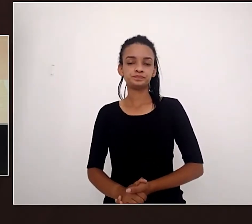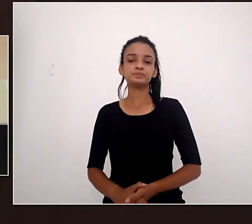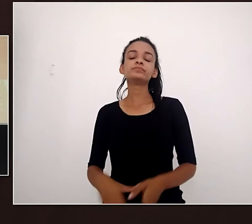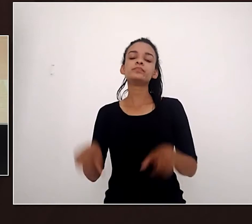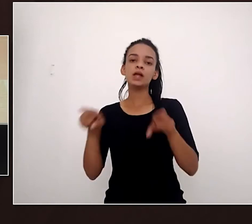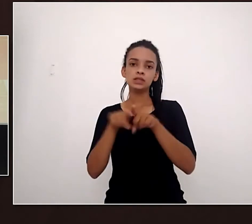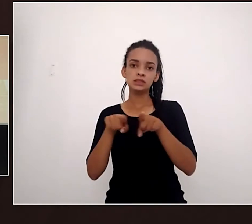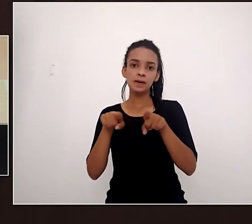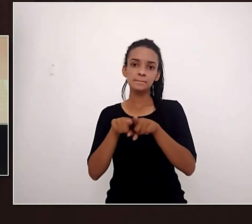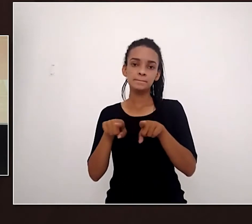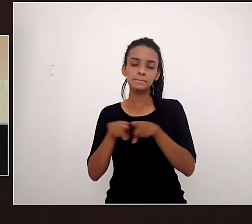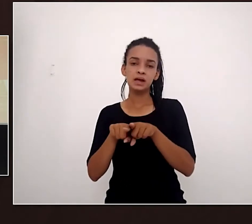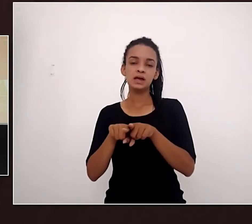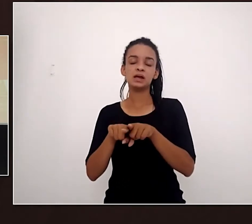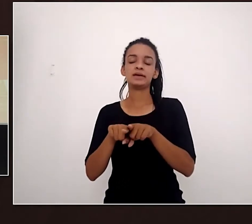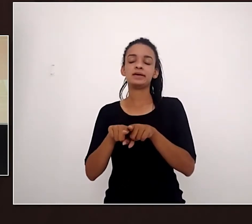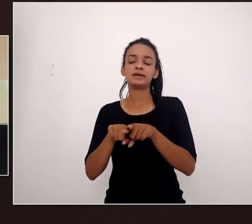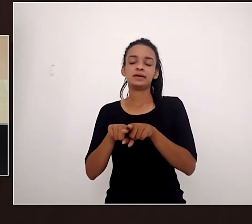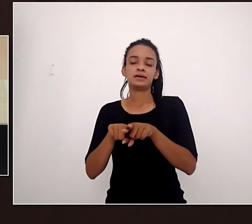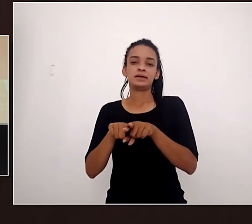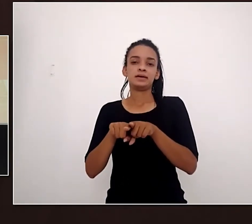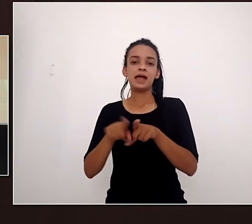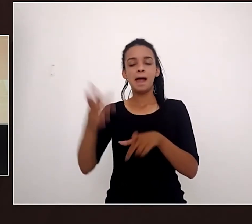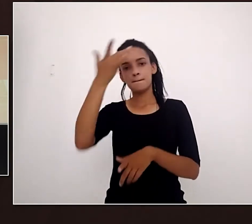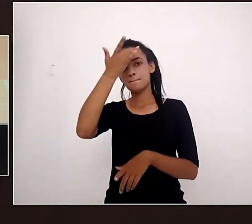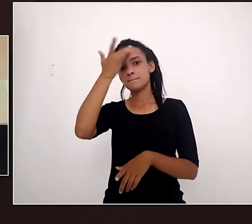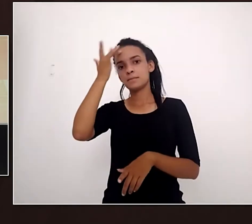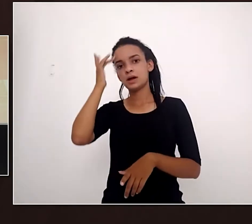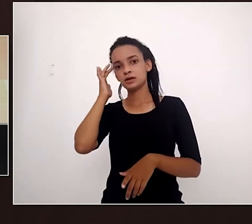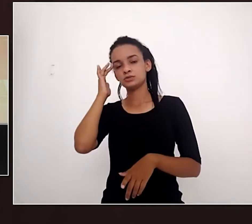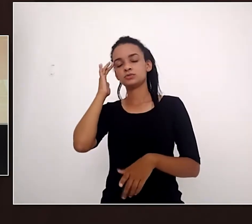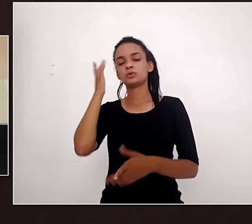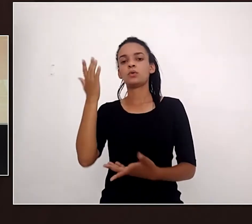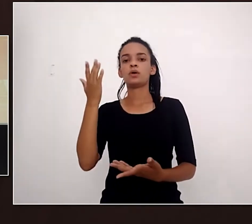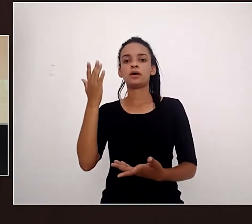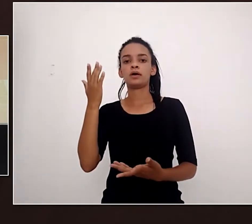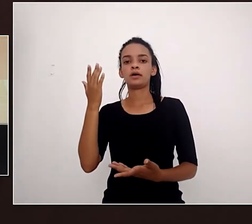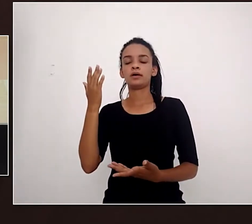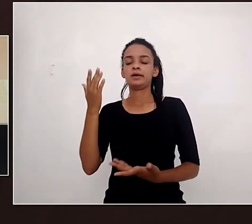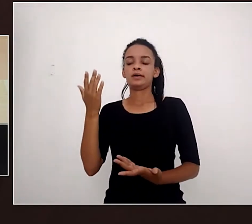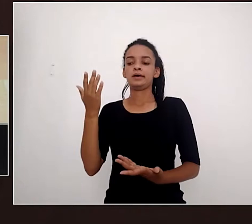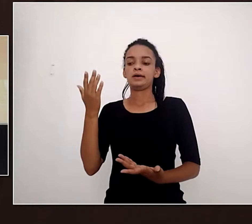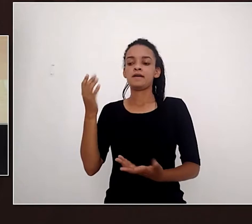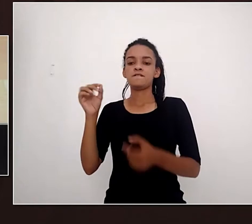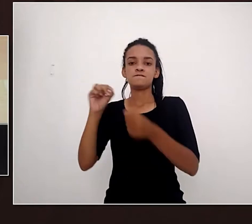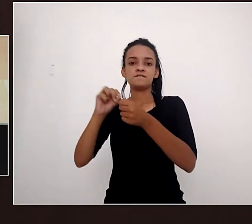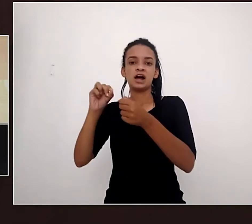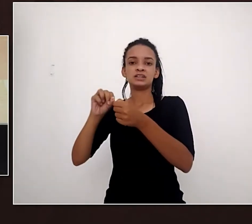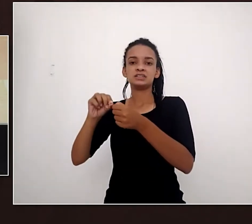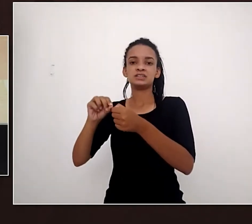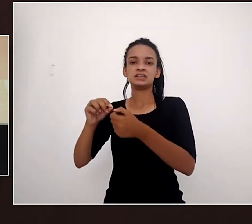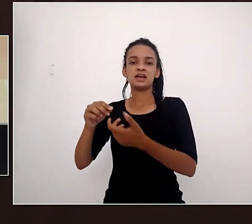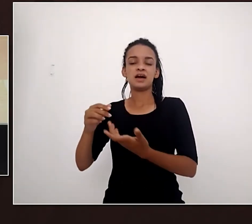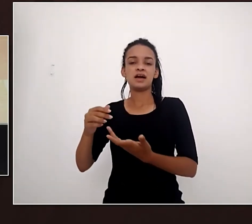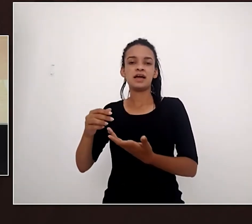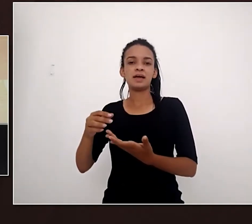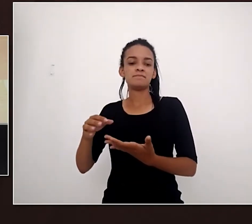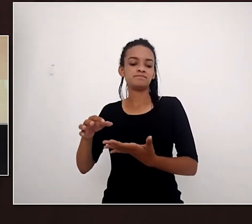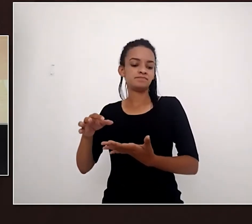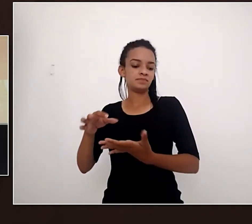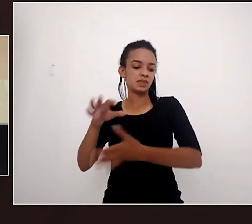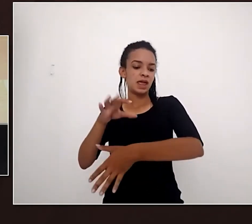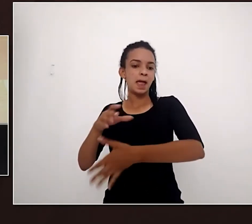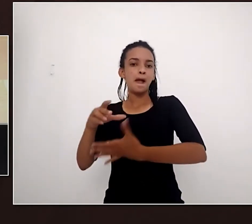dentro de uma pele de animal selvagem e soltava para os cães ferozes estraçalhar,